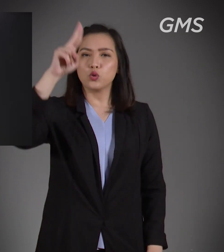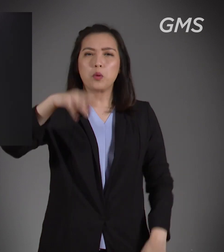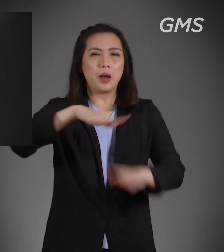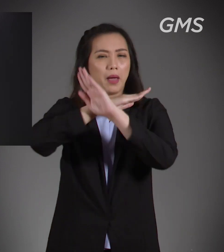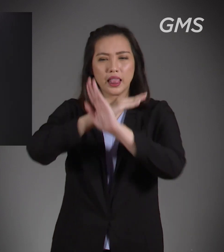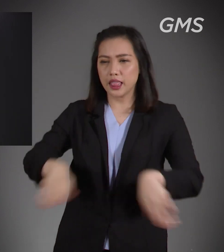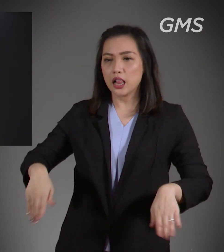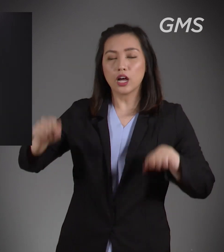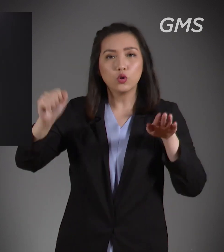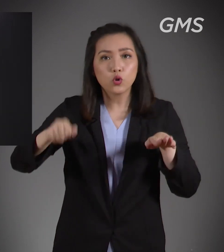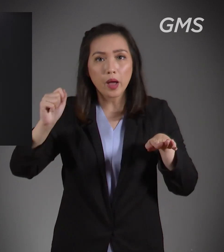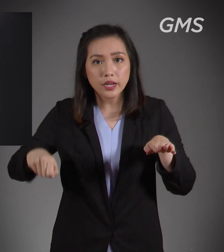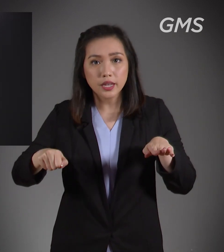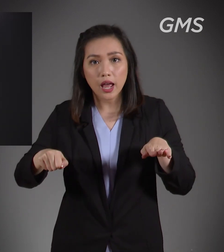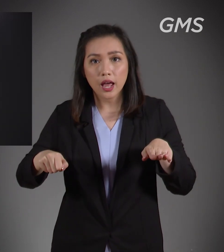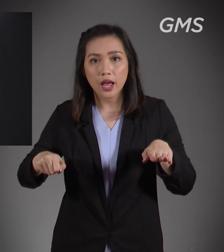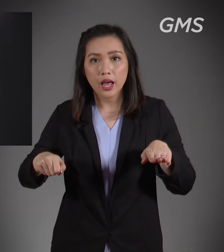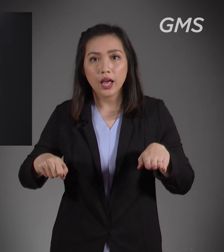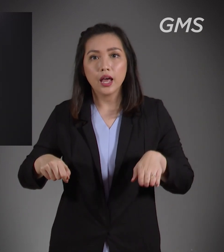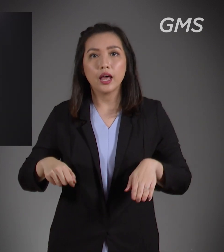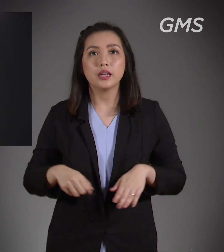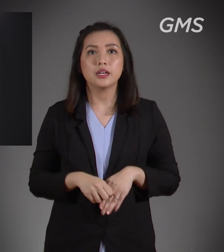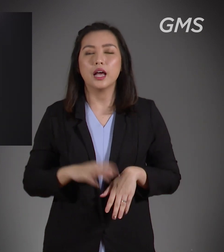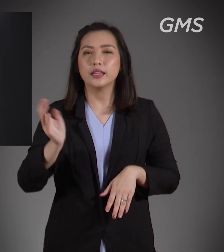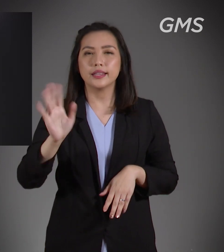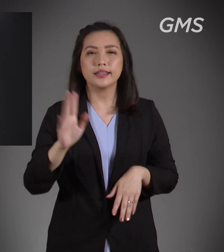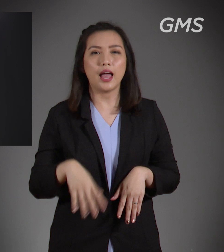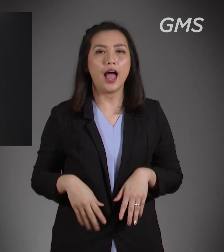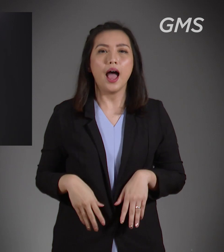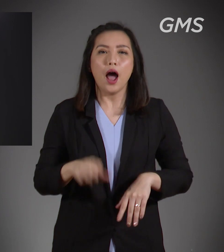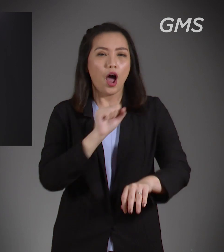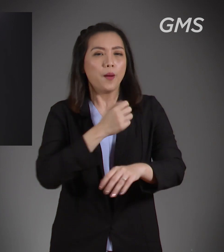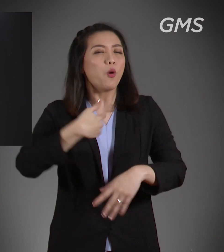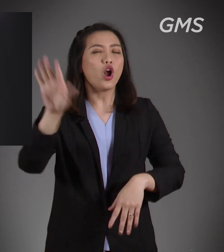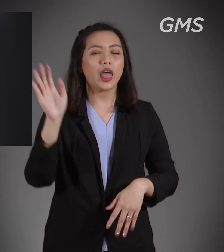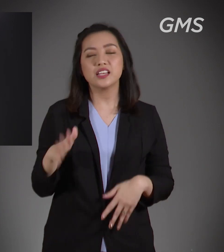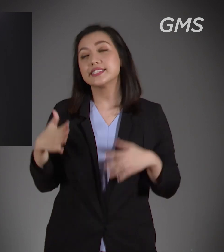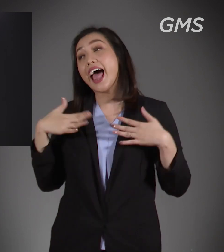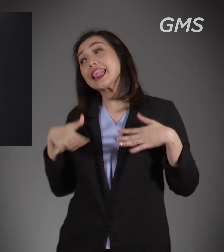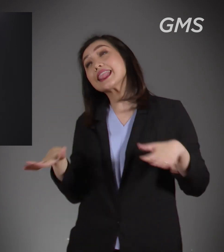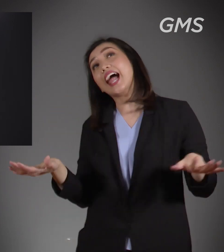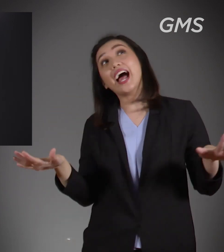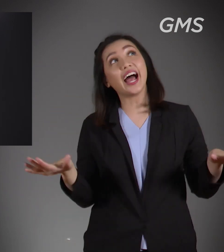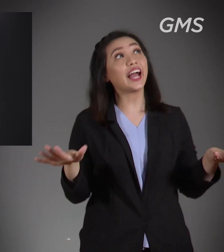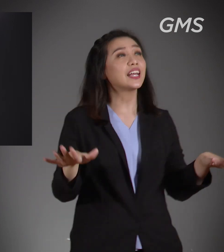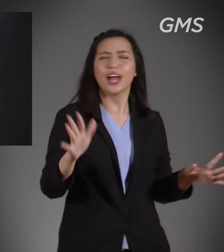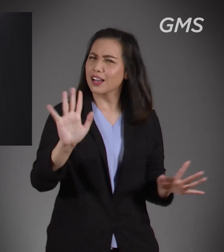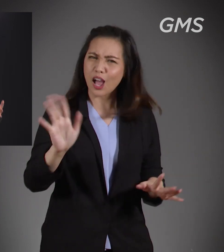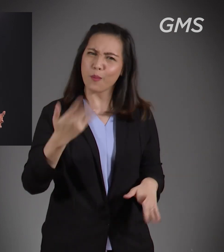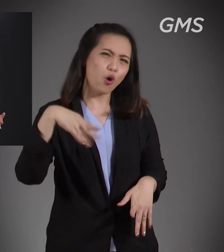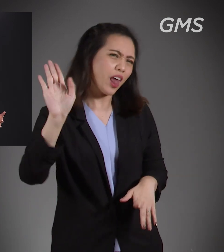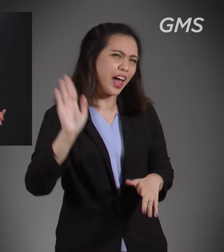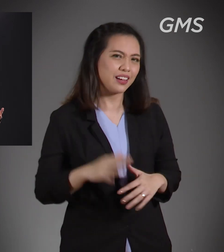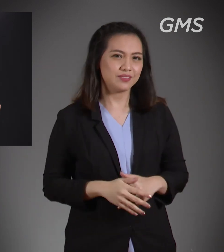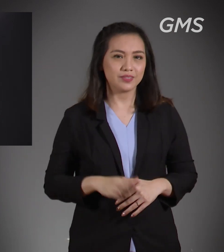jangan nyantai. Banyak kita itu puas dengan fakta kalau kita tidak dihukum